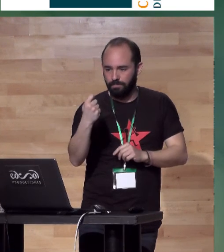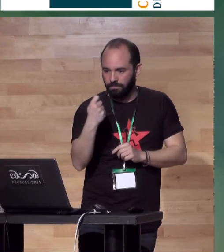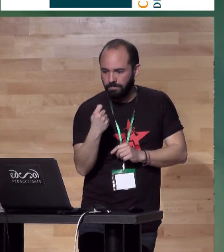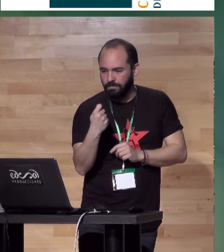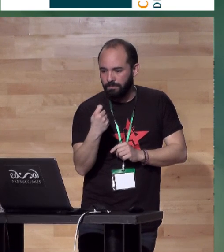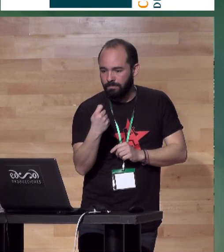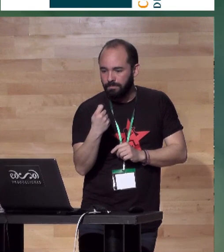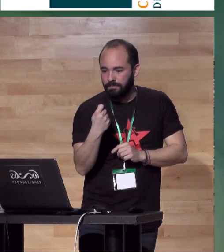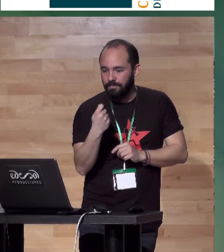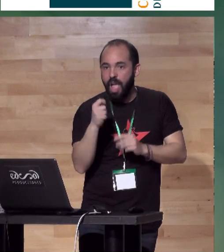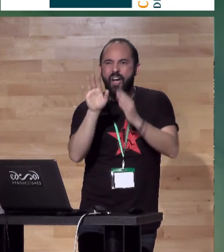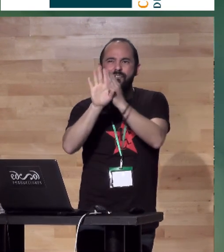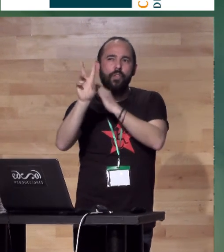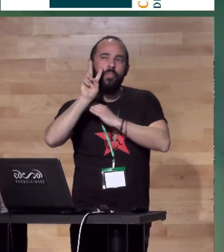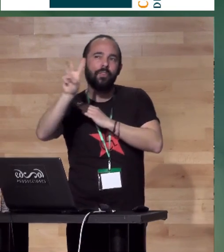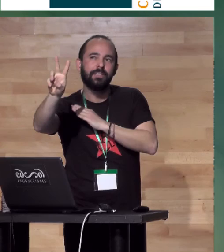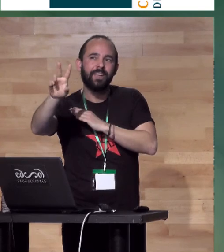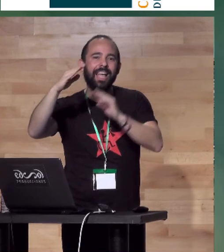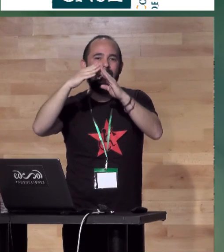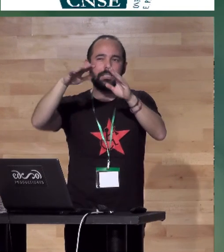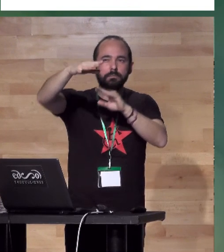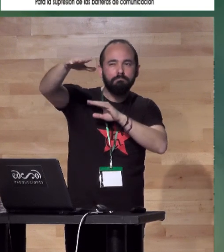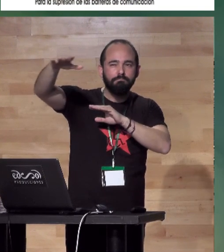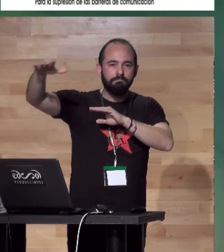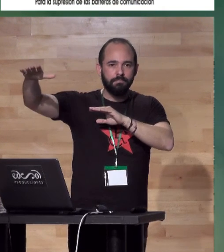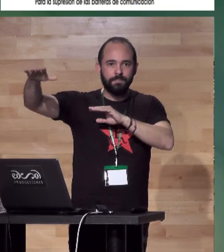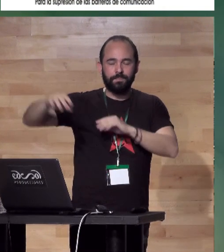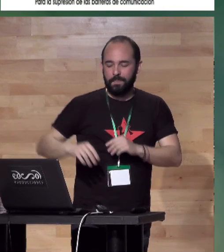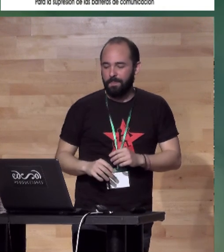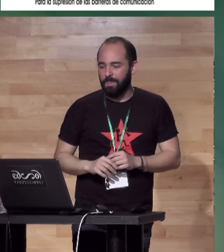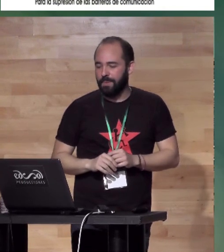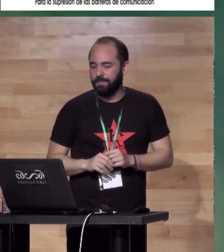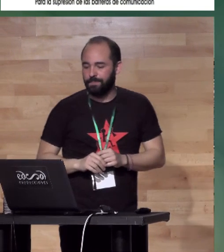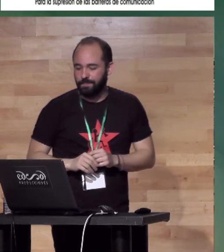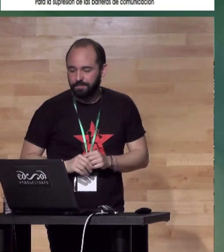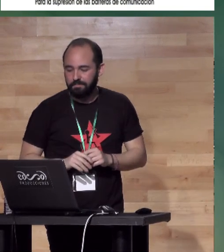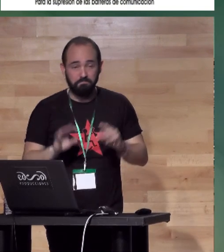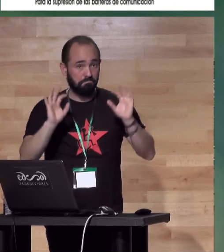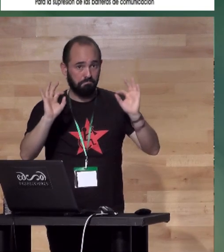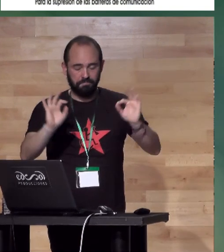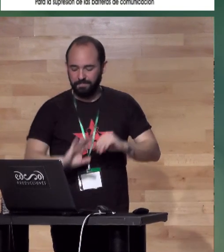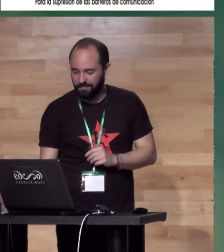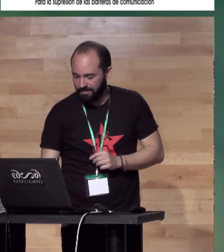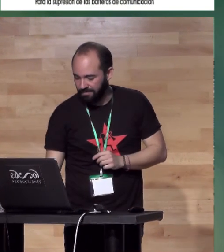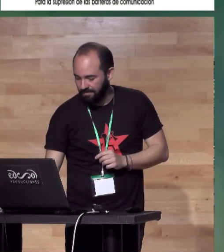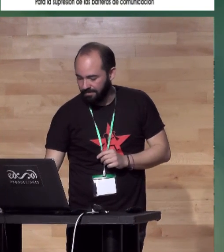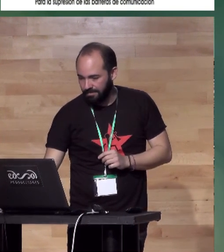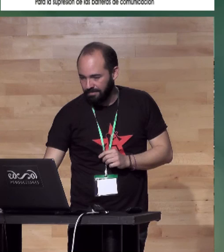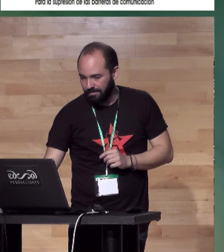protagonista que tiene una flor en la mano, en el fondo se ve un campo, unas casas,